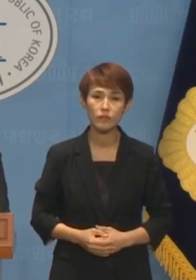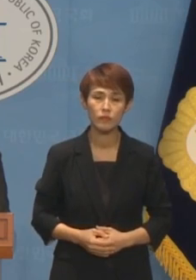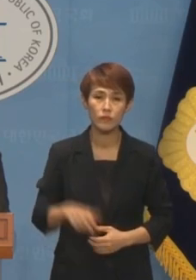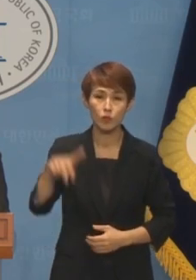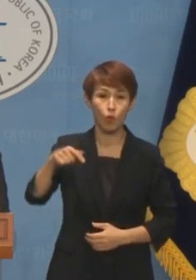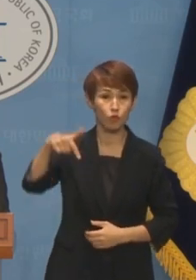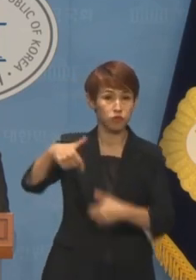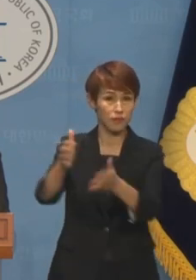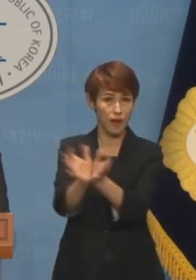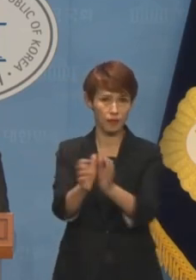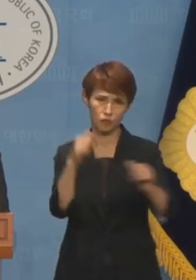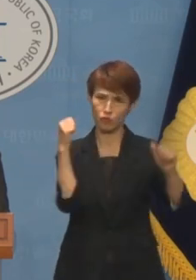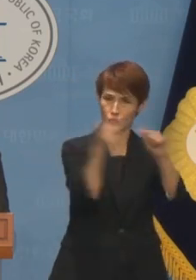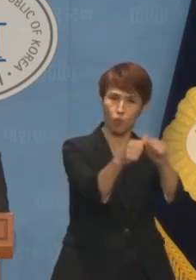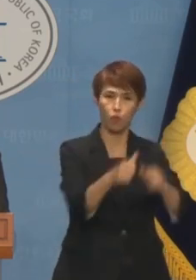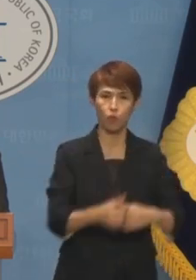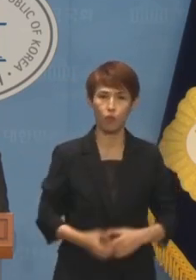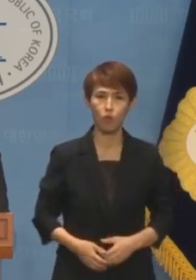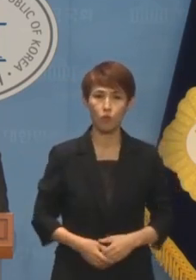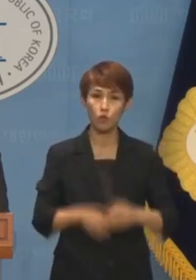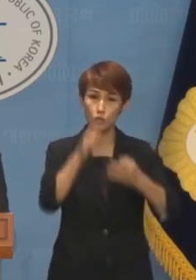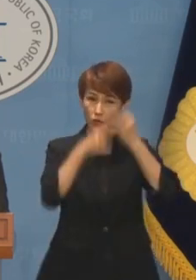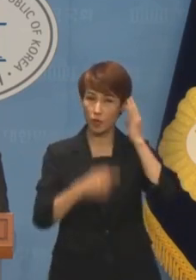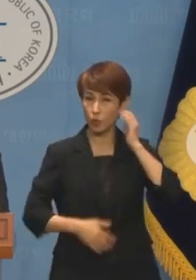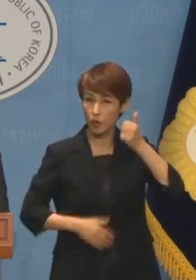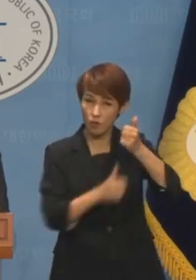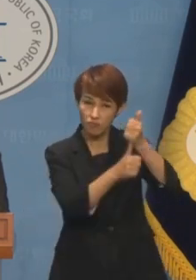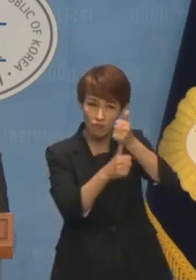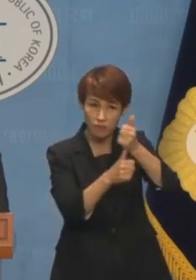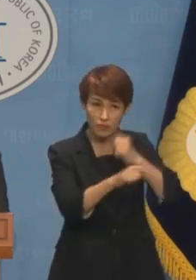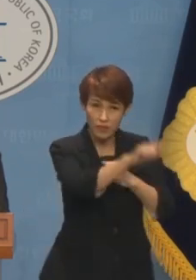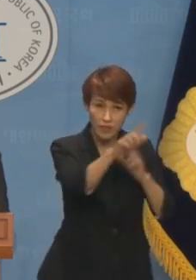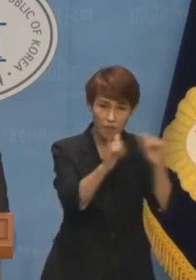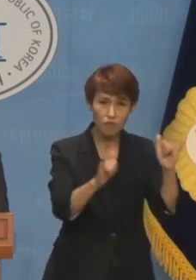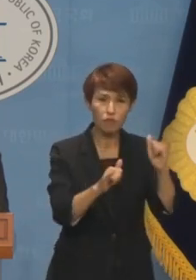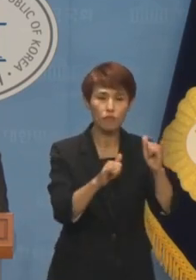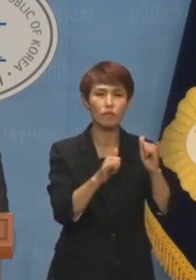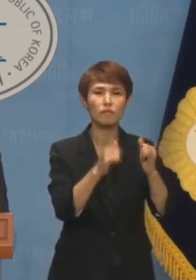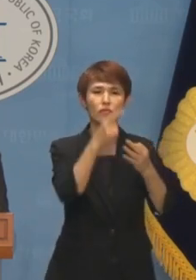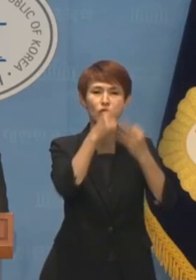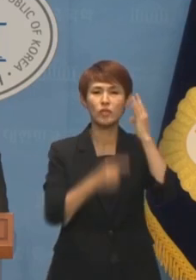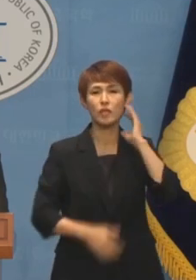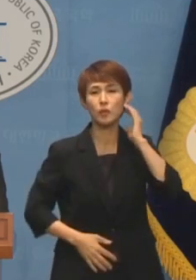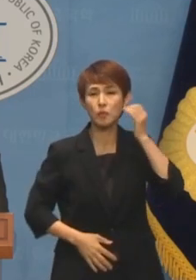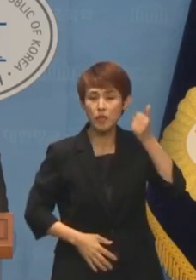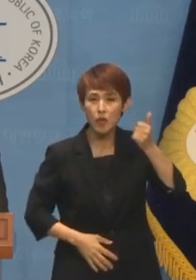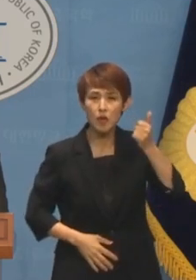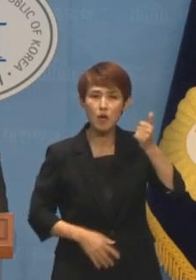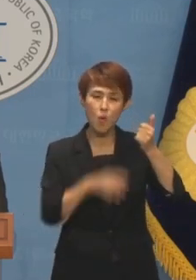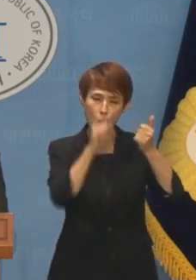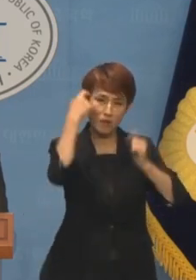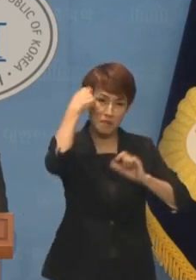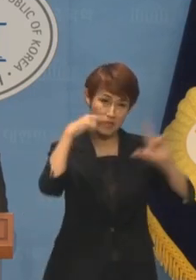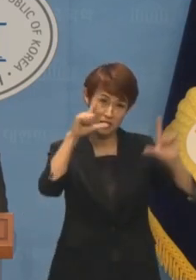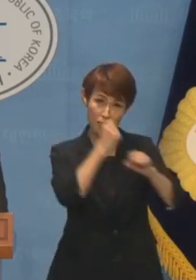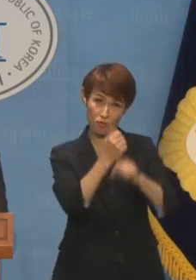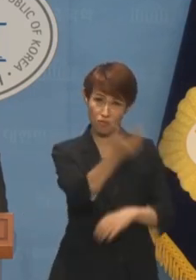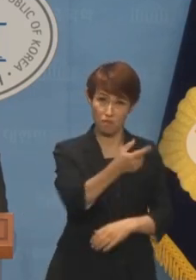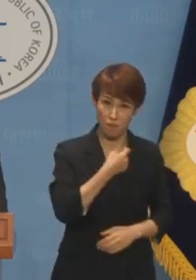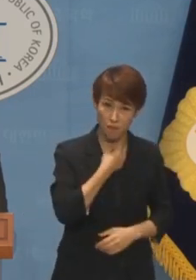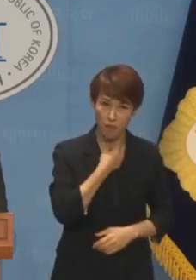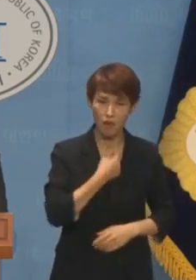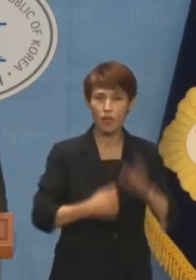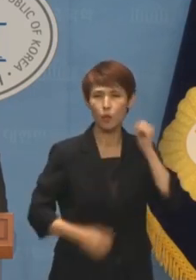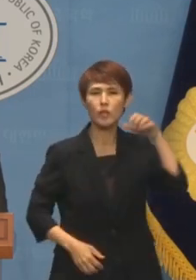조국 혁신당이 충고합니다. 윤석열 대통령 참모들이 윤 대통령의 이미지를 좋게 만들고 싶다면 용산